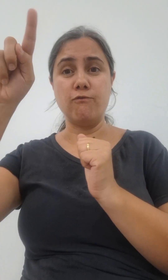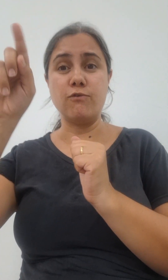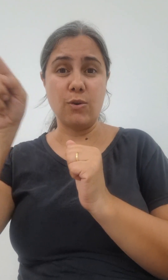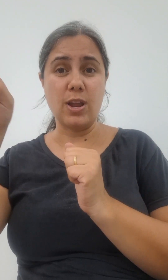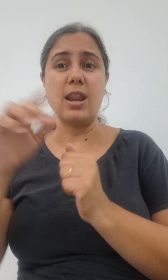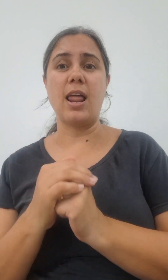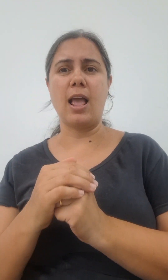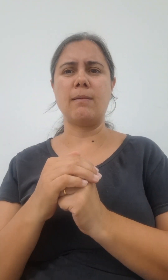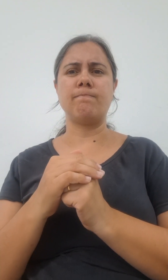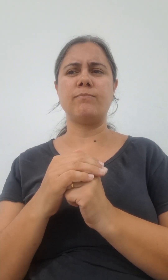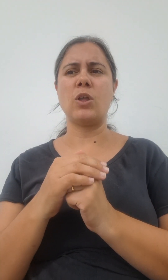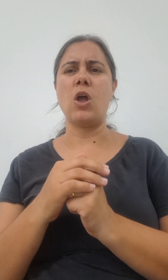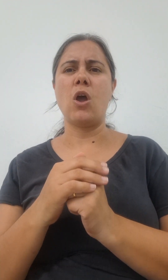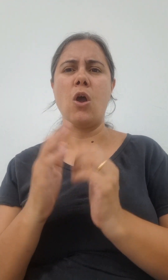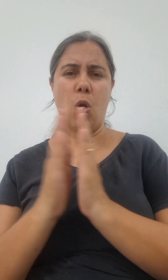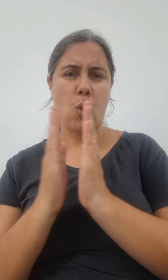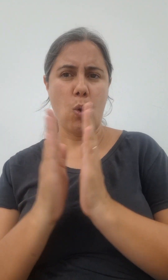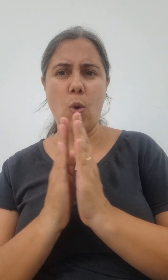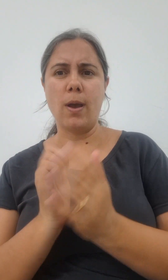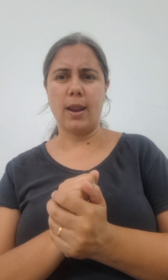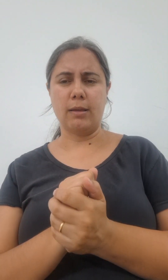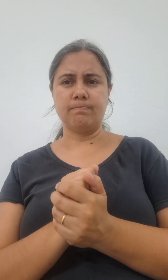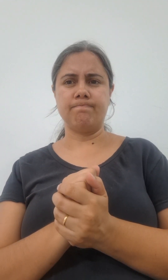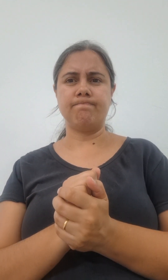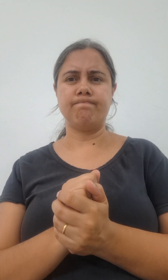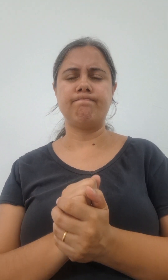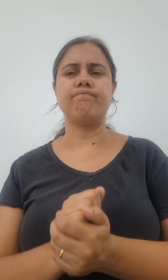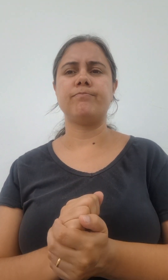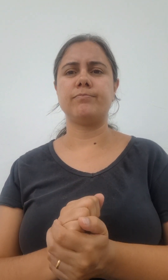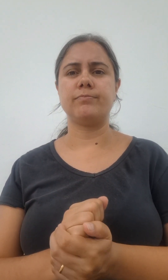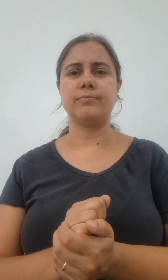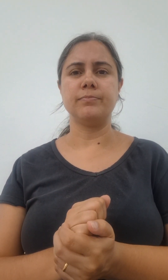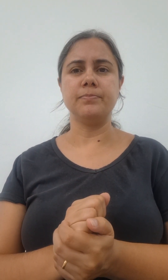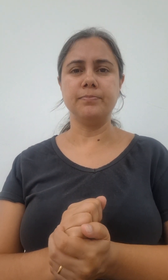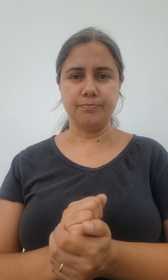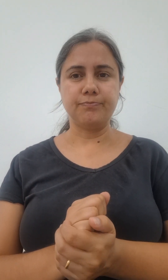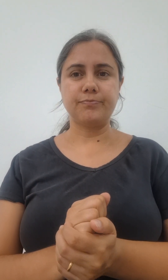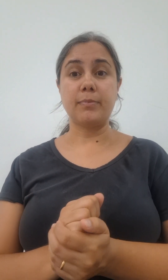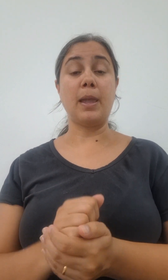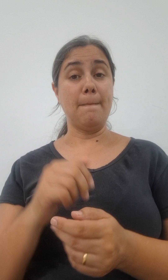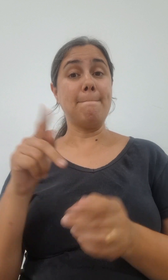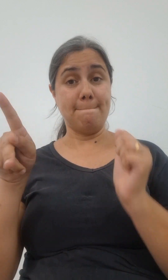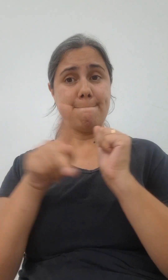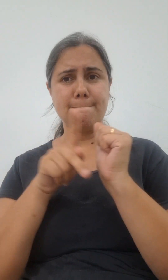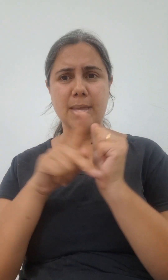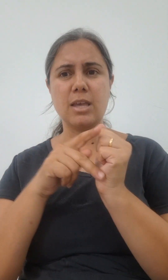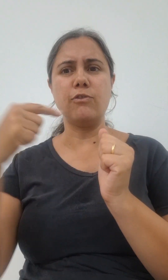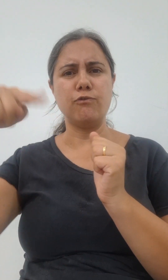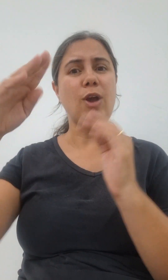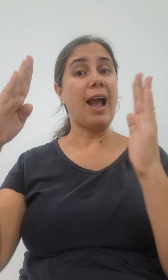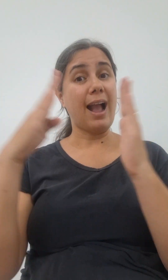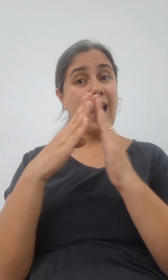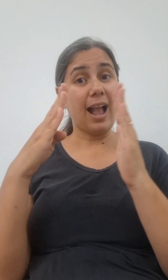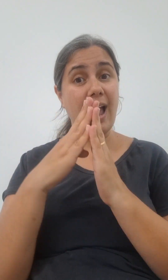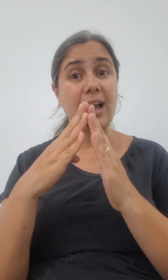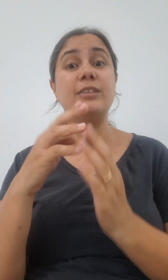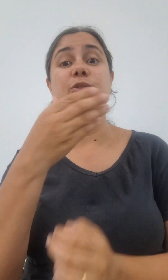perto da cidade, Pedro foi a um lugar,